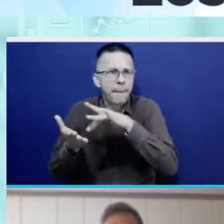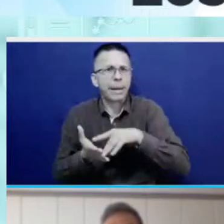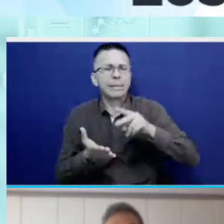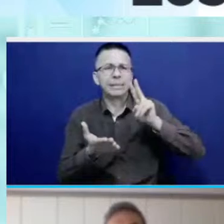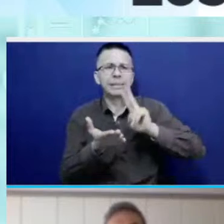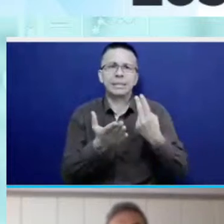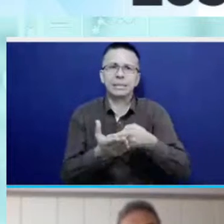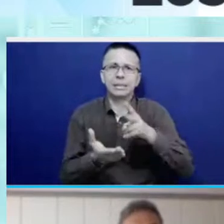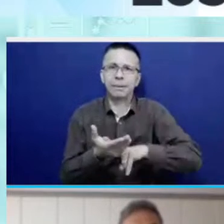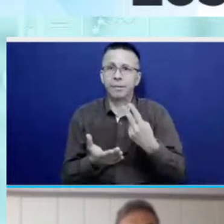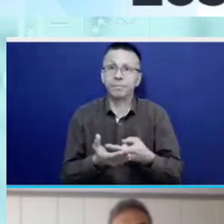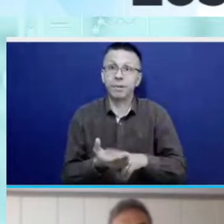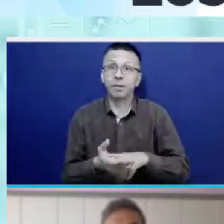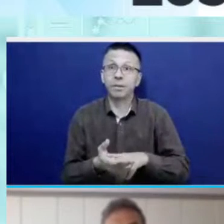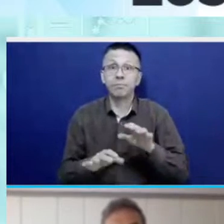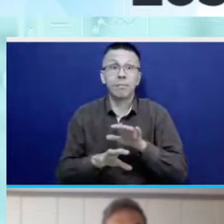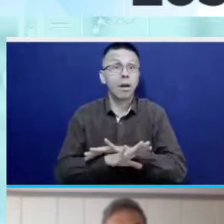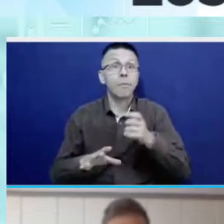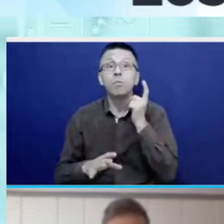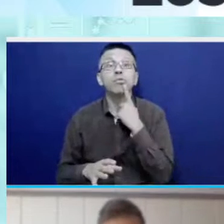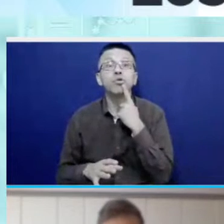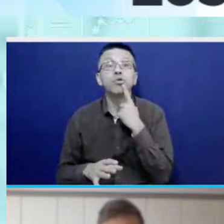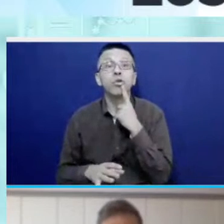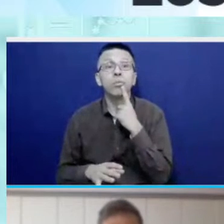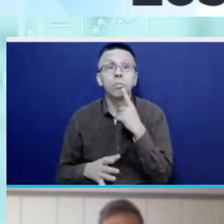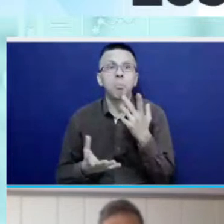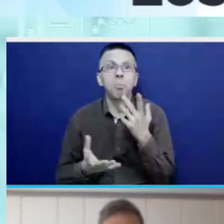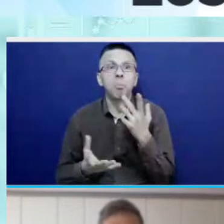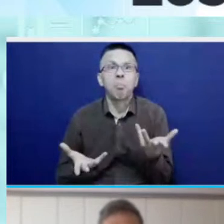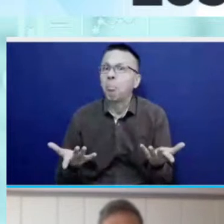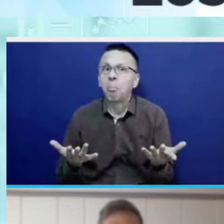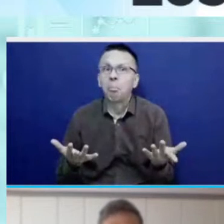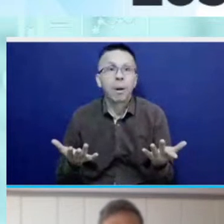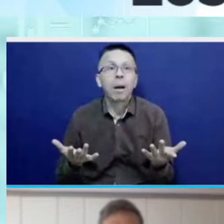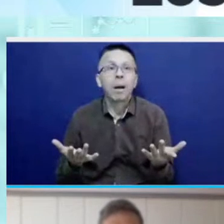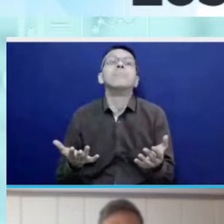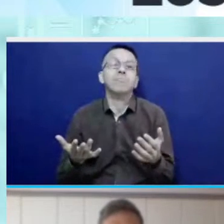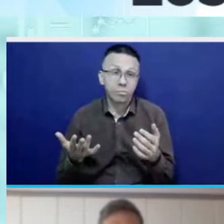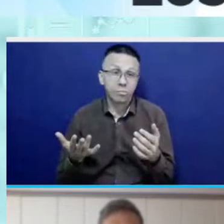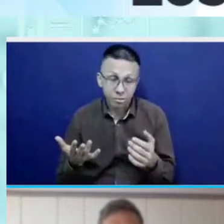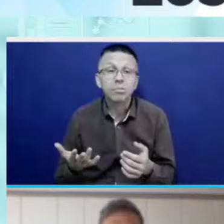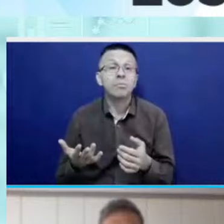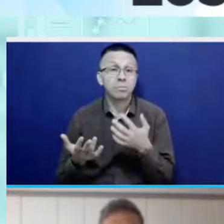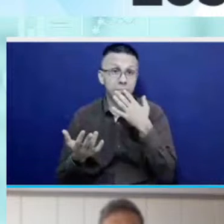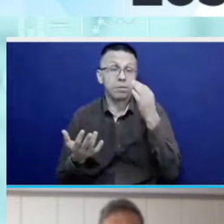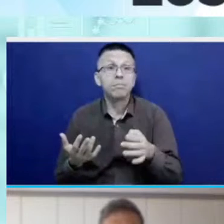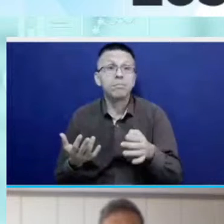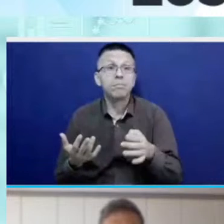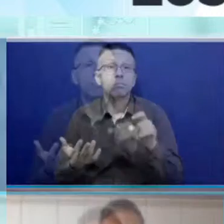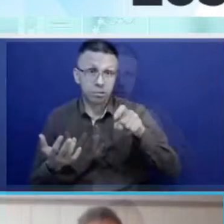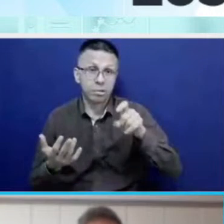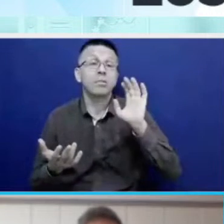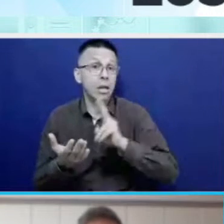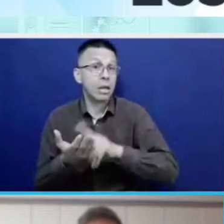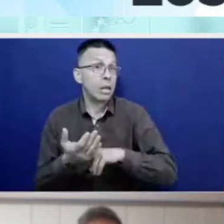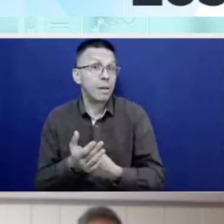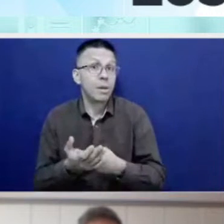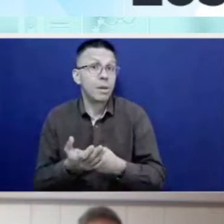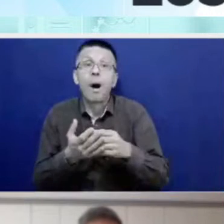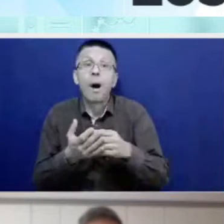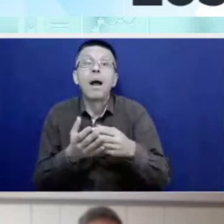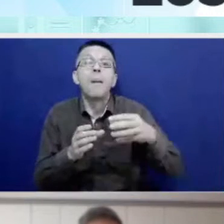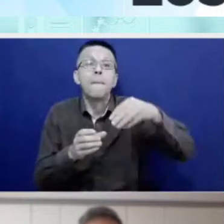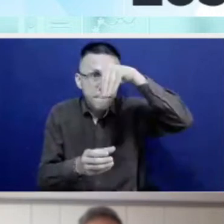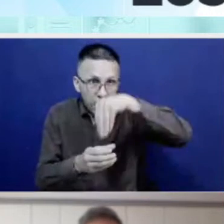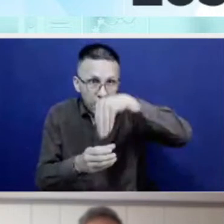la verdad, cuando llega una persona sorda, ¿qué hace? Así es, consejero, es que realmente todo eso está incluido dentro